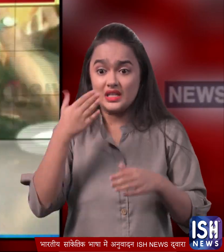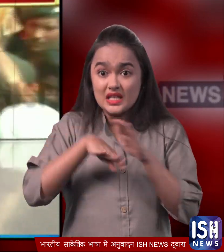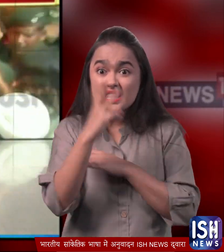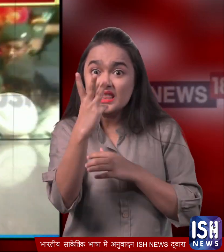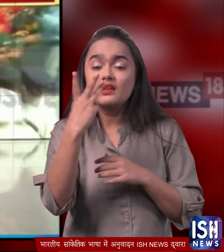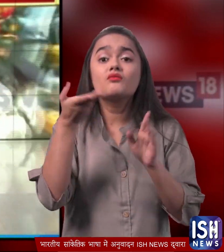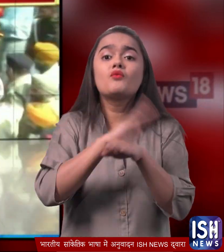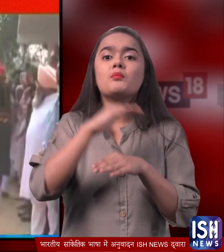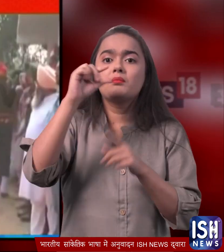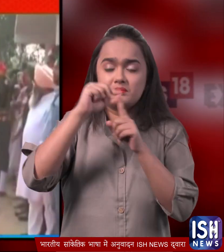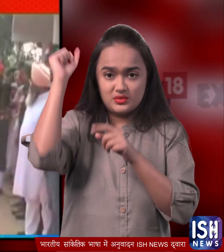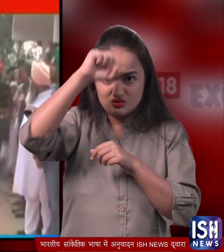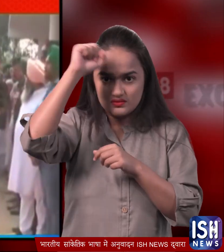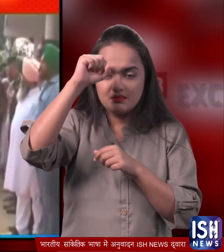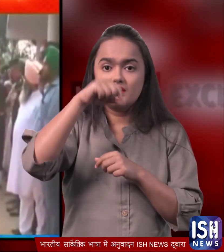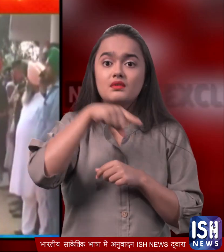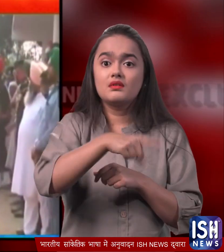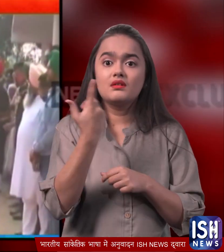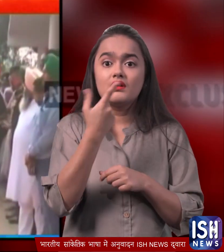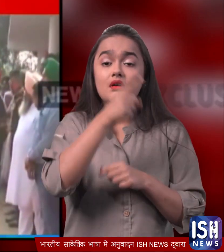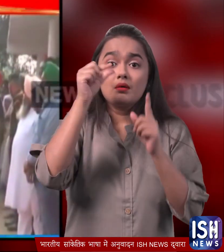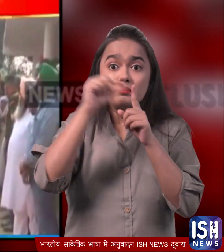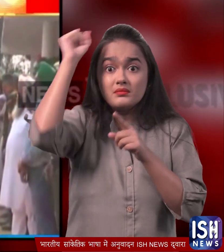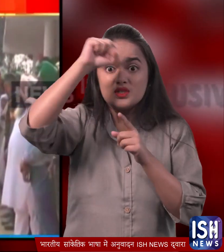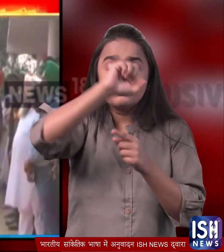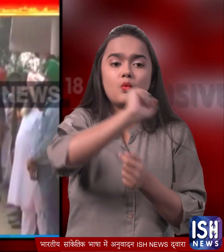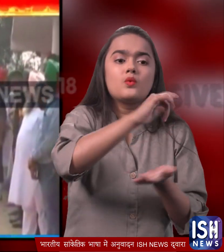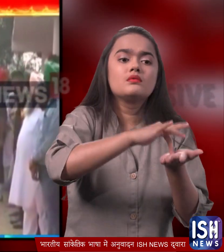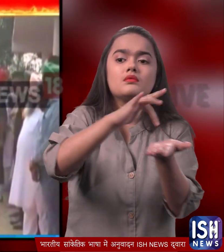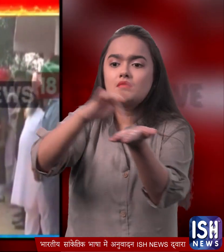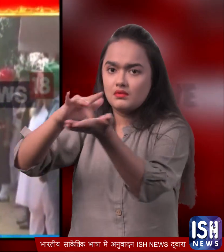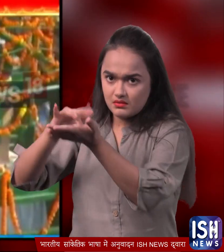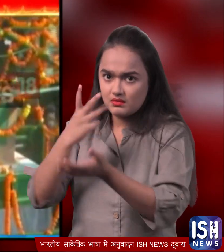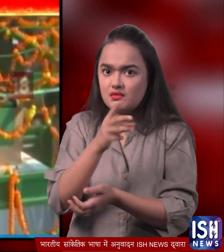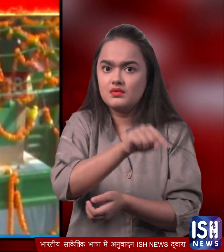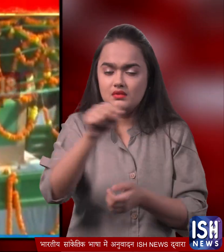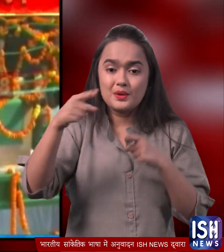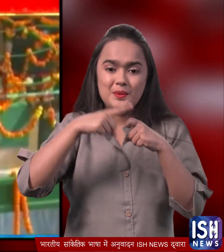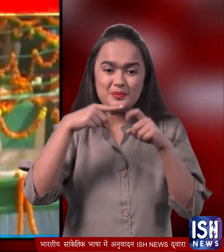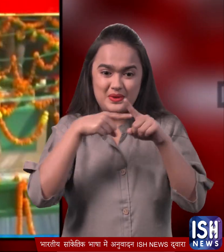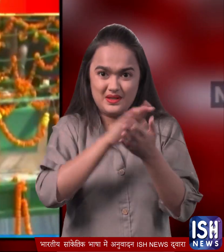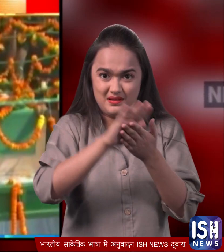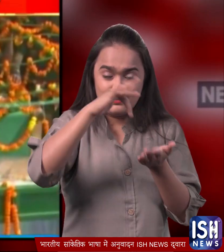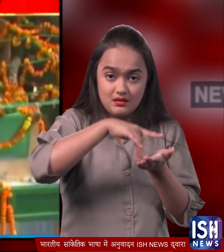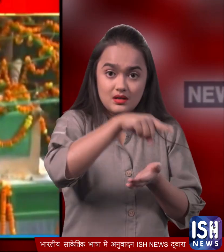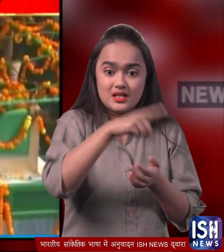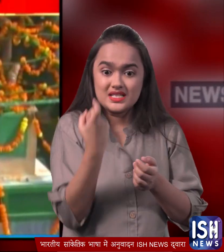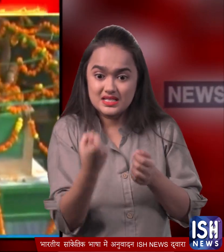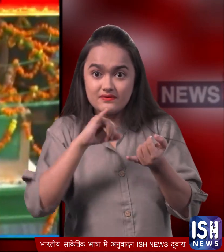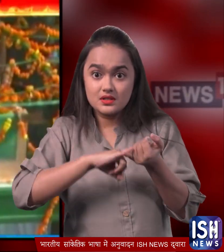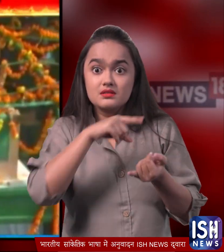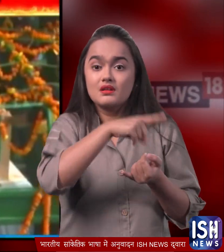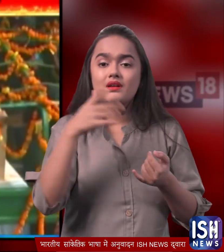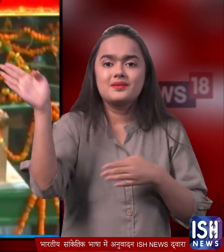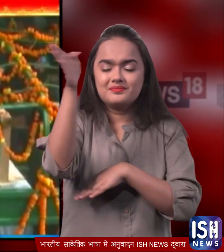पंजाब के रहने वाले थे, जिनका पार्थिव शरीर पंजाब के अलग अलग जिलों में पहुंचा। कपूरथला के रहने वाले सूबेदार जसविंदर सिंह